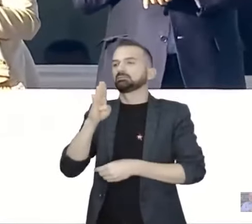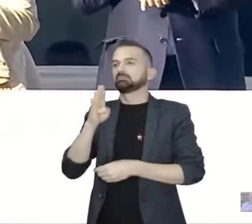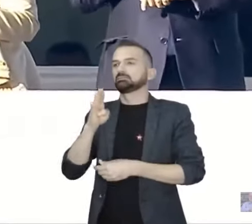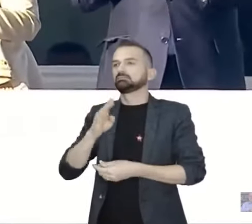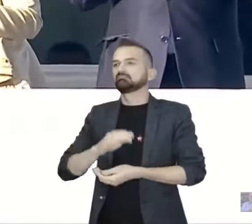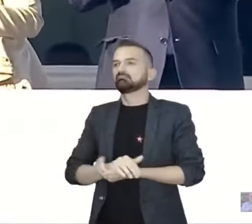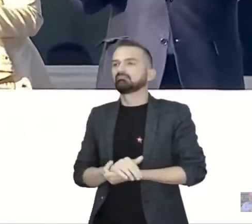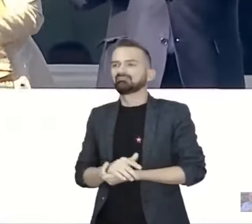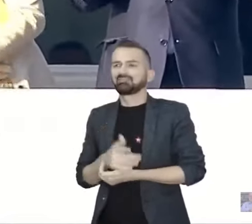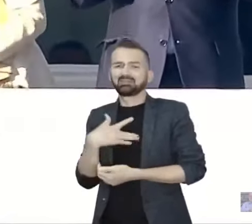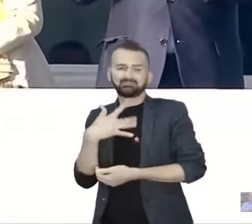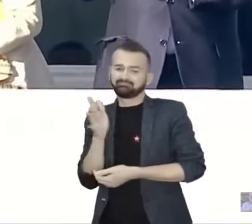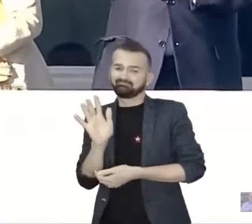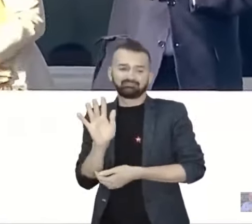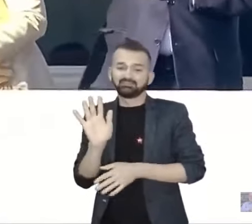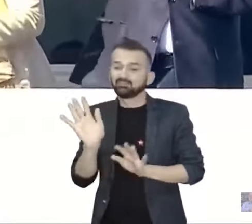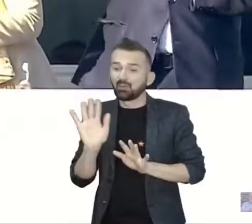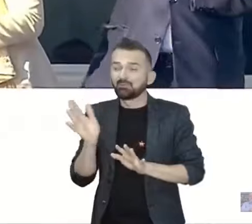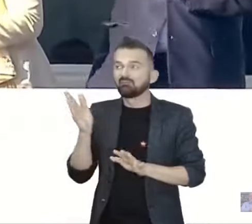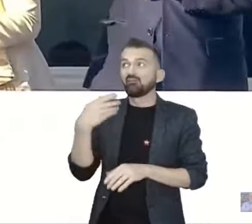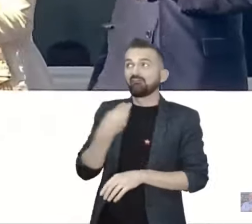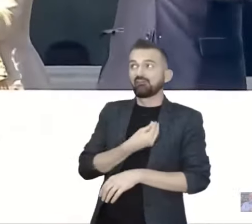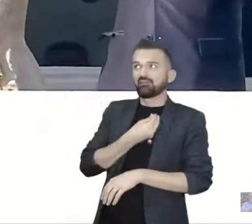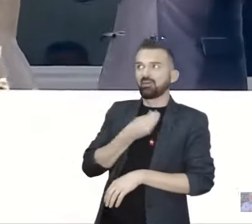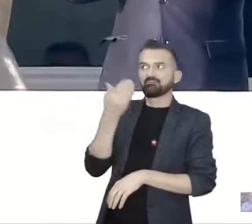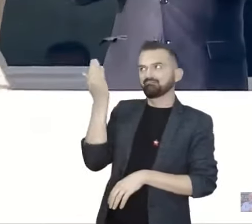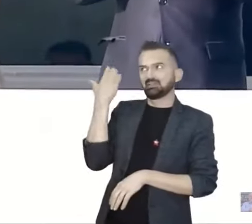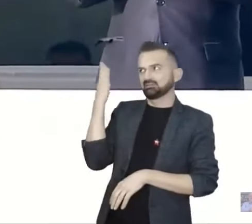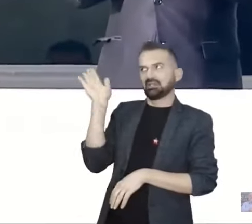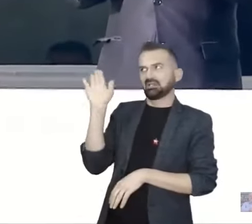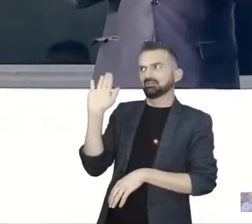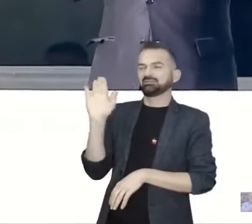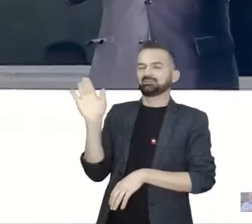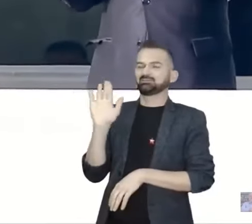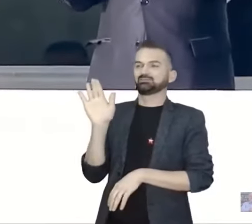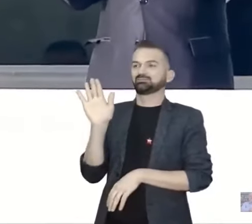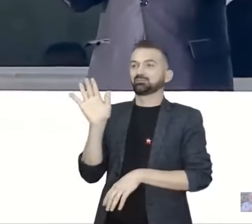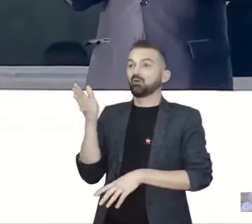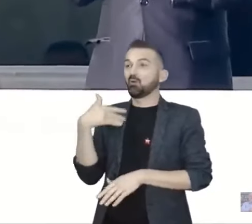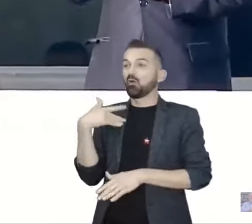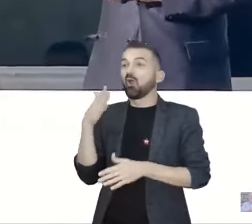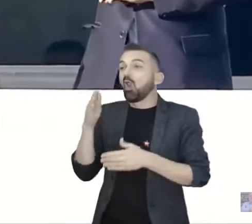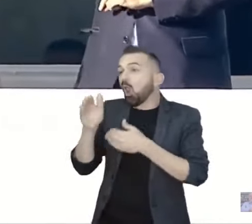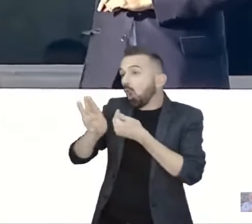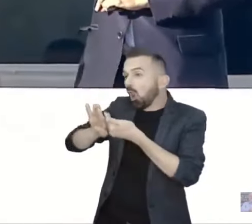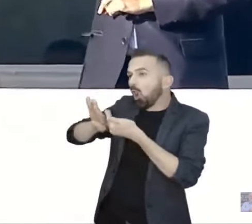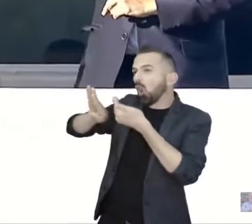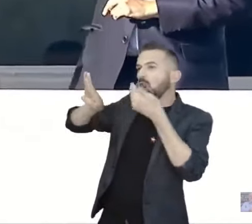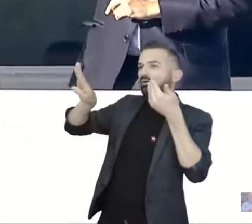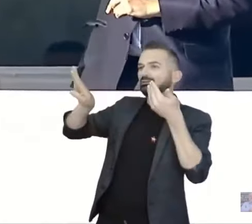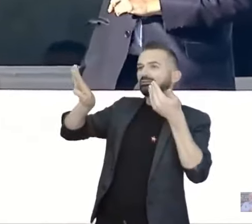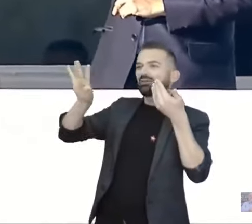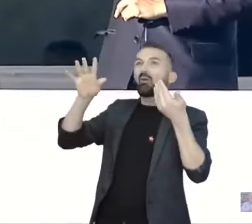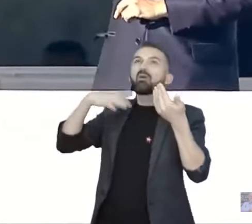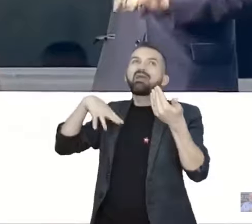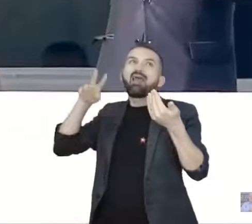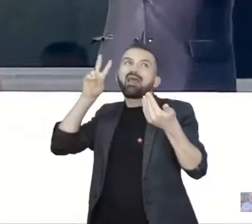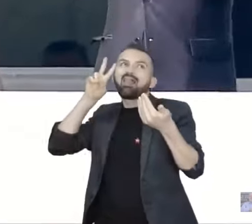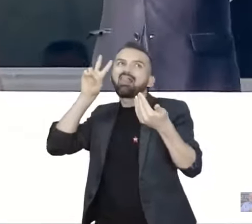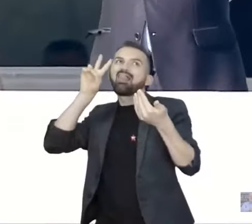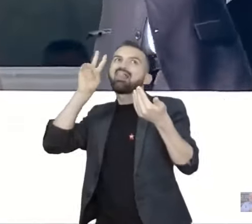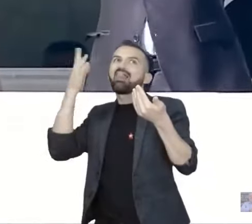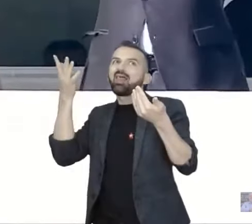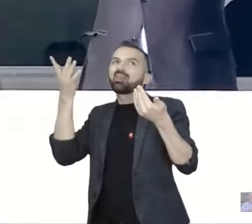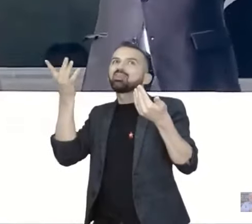interessa viver do passado. Por isso, longe de qualquer saudosismo, nosso legado será